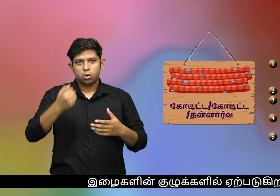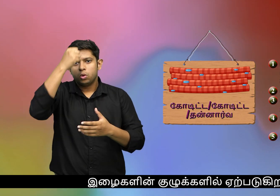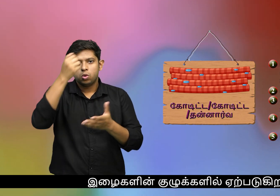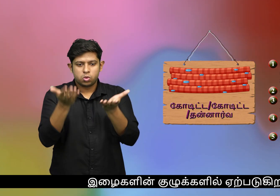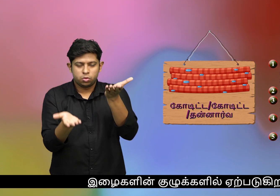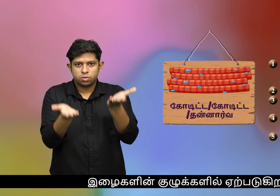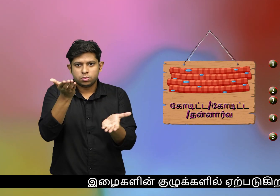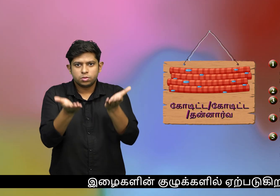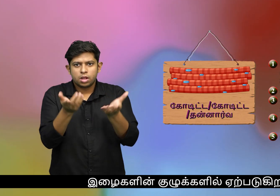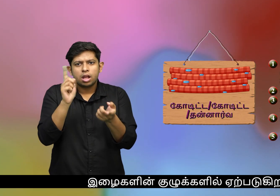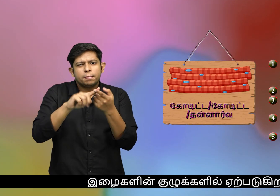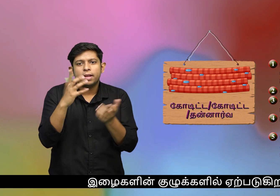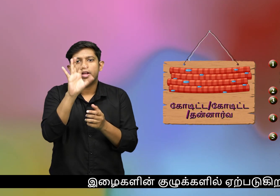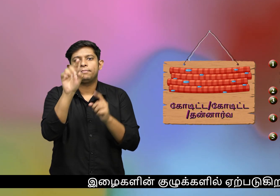இழைகளின் குழுக்களில் ஏற்படுகிறது.